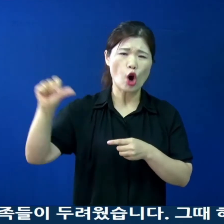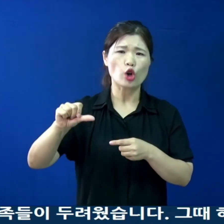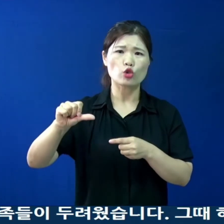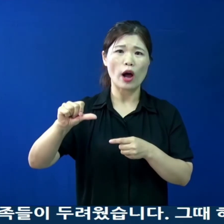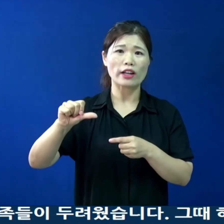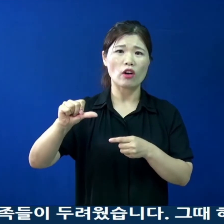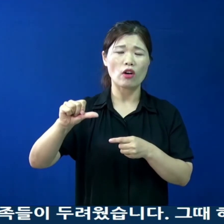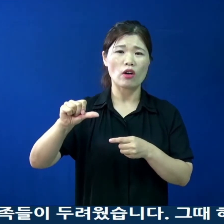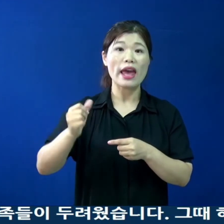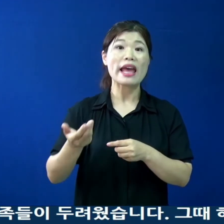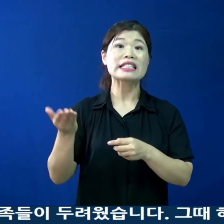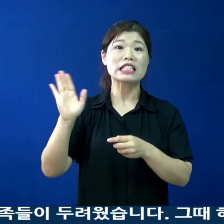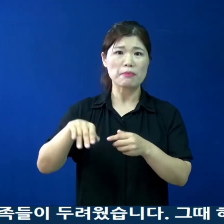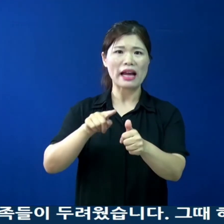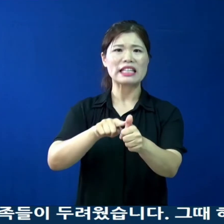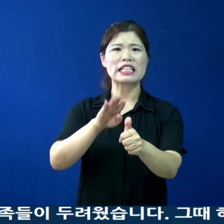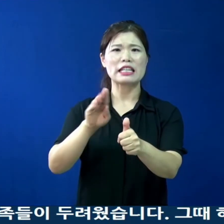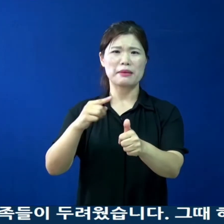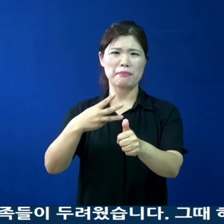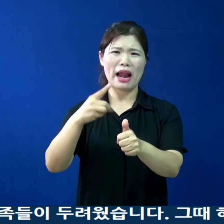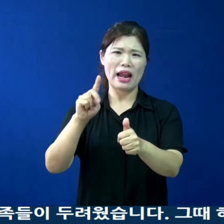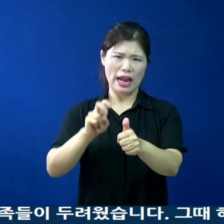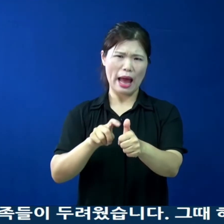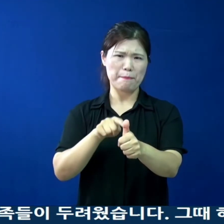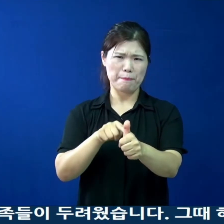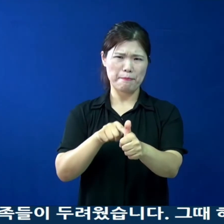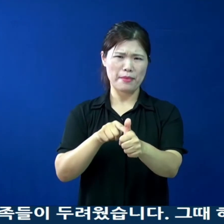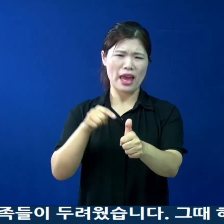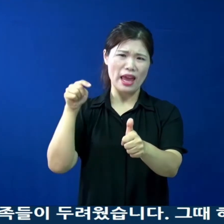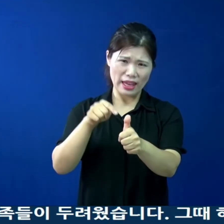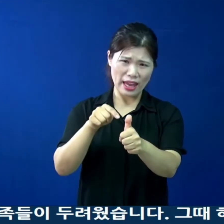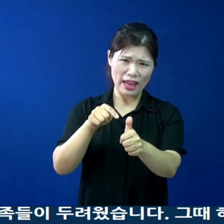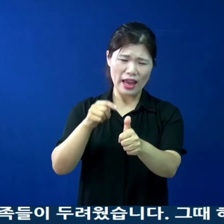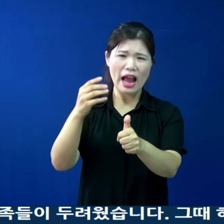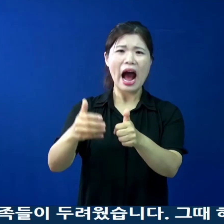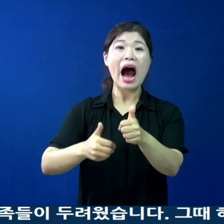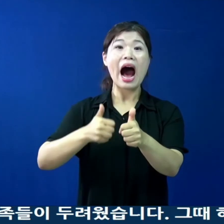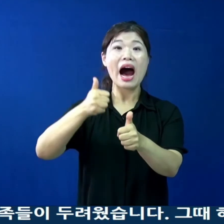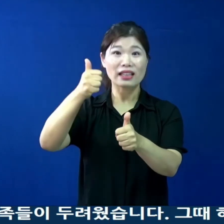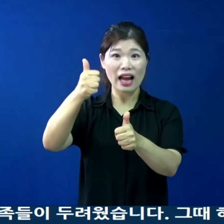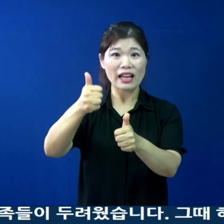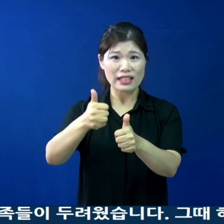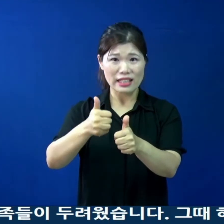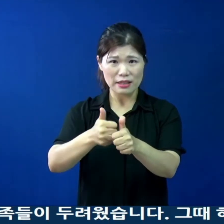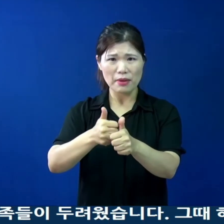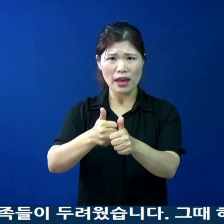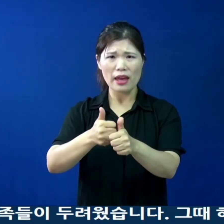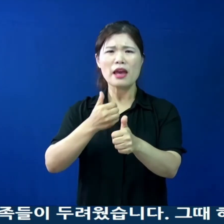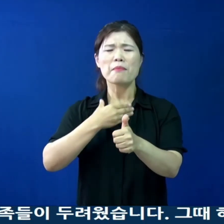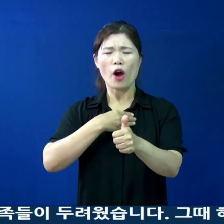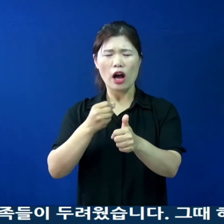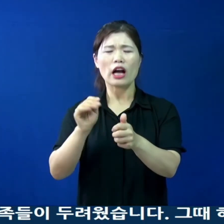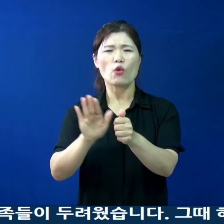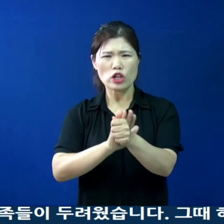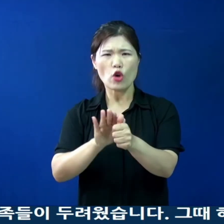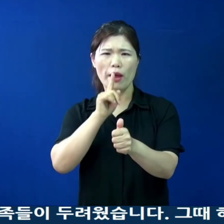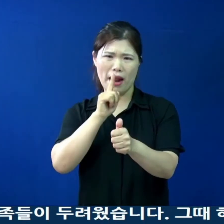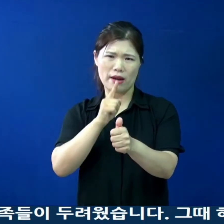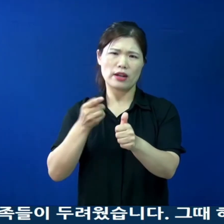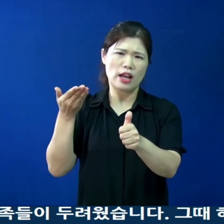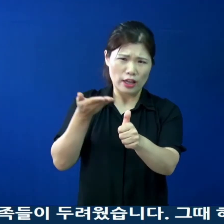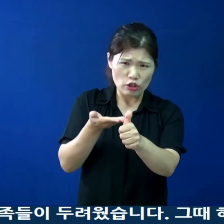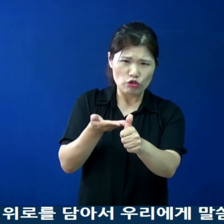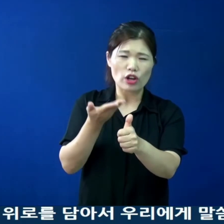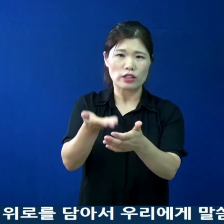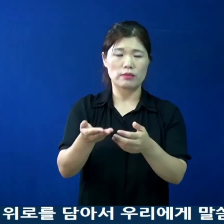축복을 선언하심으로 이스라엘 민족에게 하나님의 살아계심을 드러내고자 하셨습니다. 과거 족장들에게 주셨던